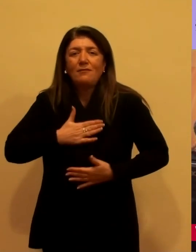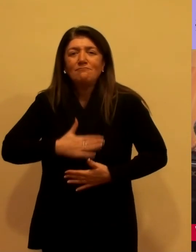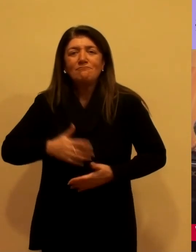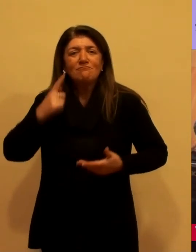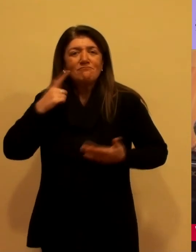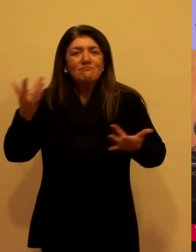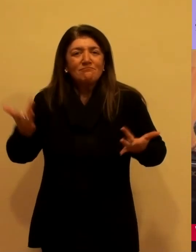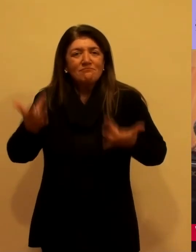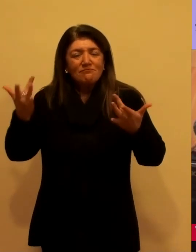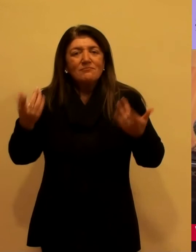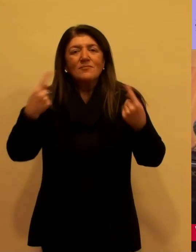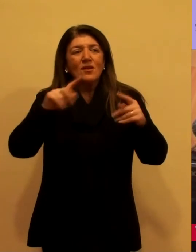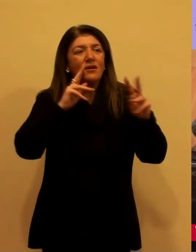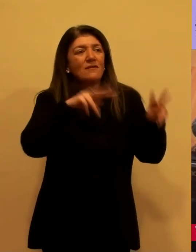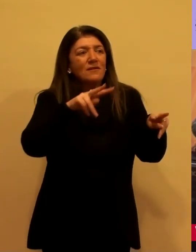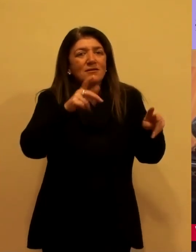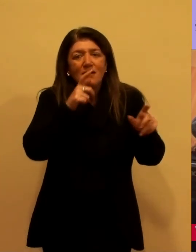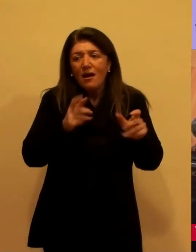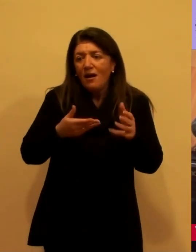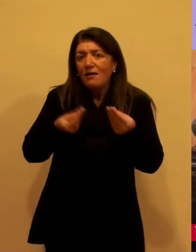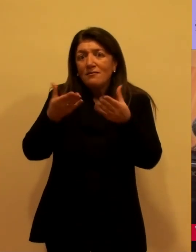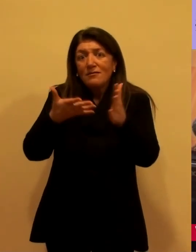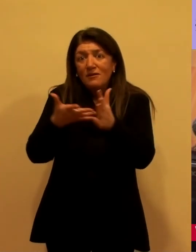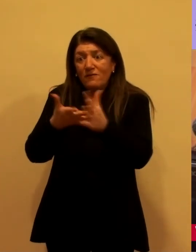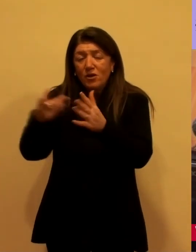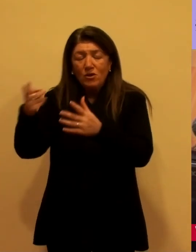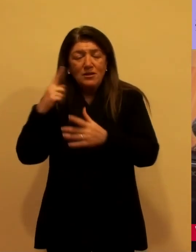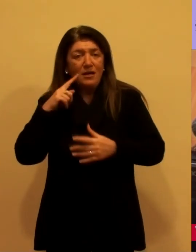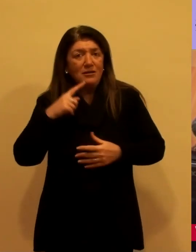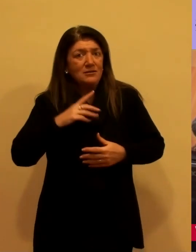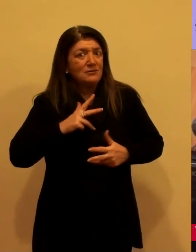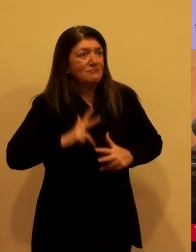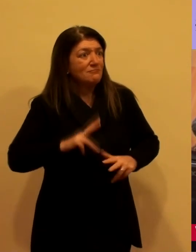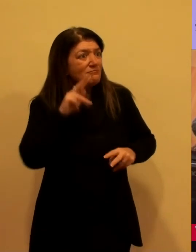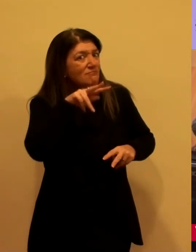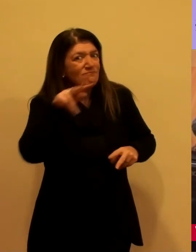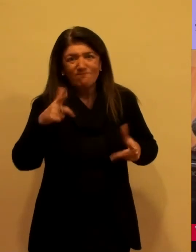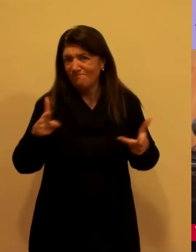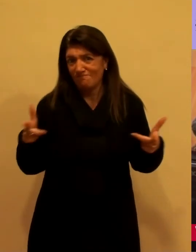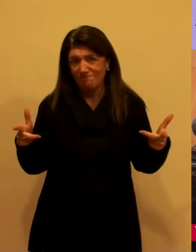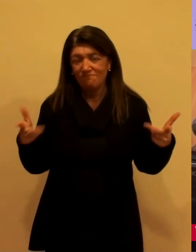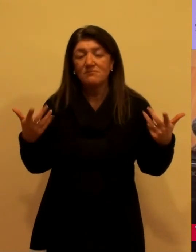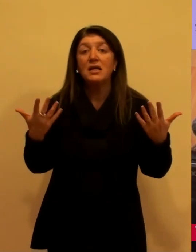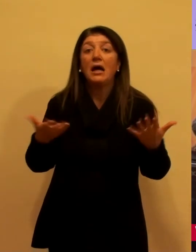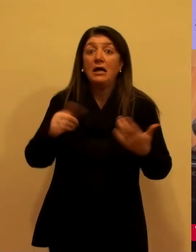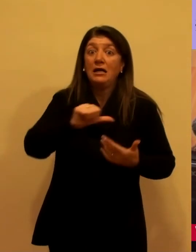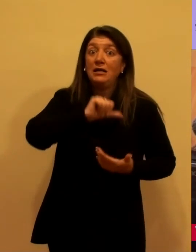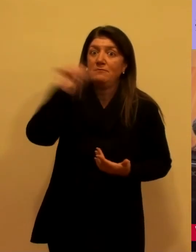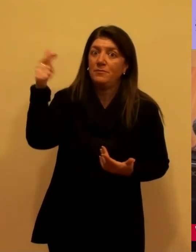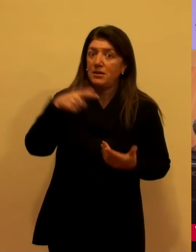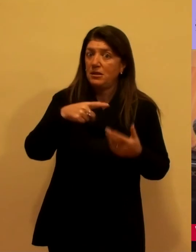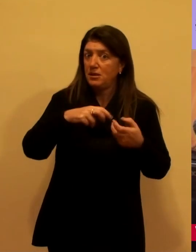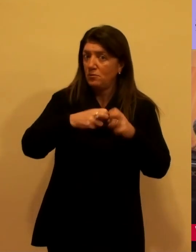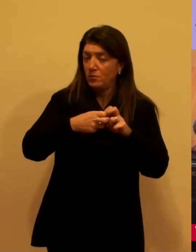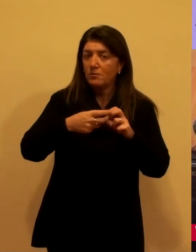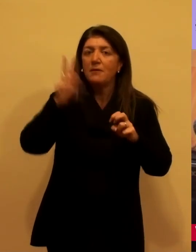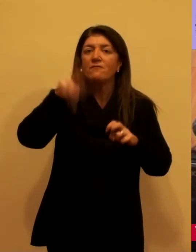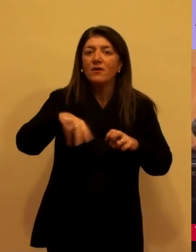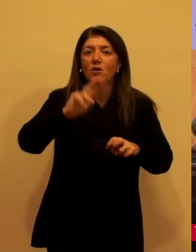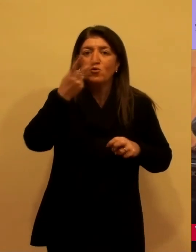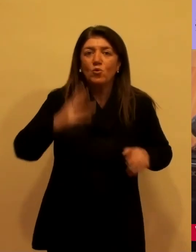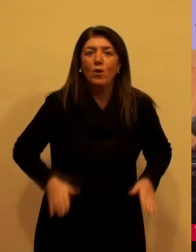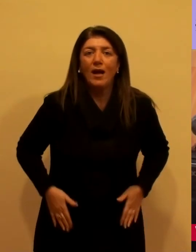vedere, insomma, già questo è un primo problema notevole. E ovviamente noi abbiamo due gambe, ci